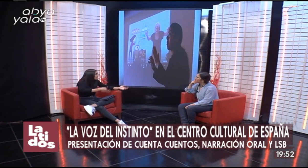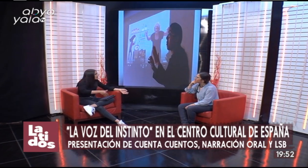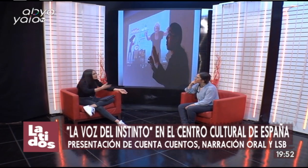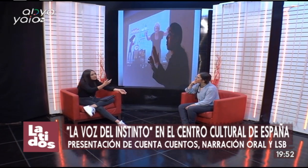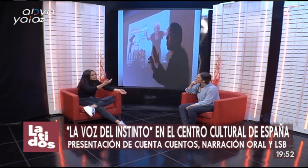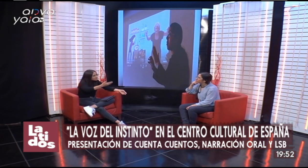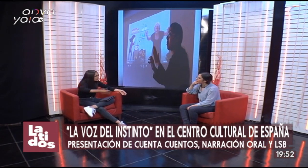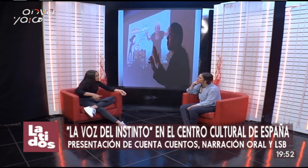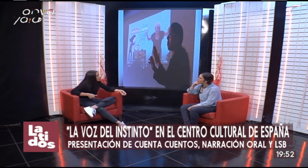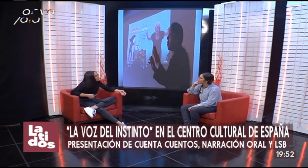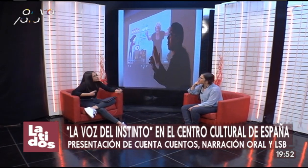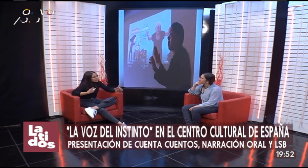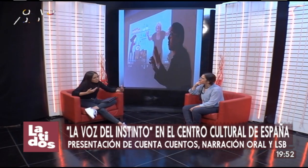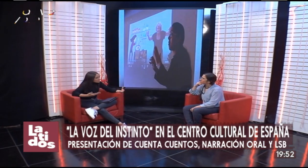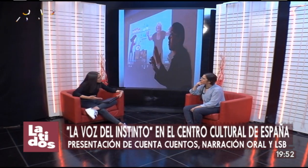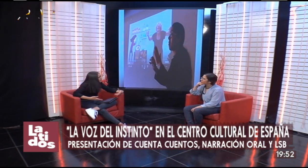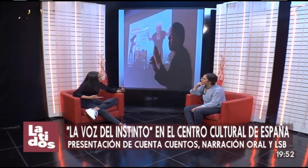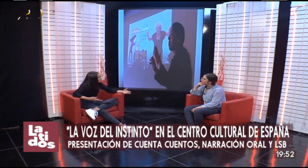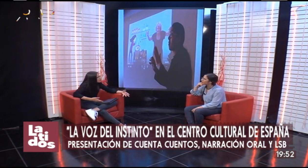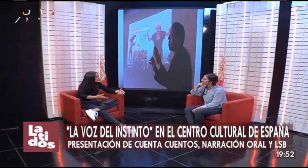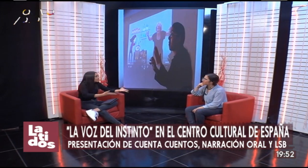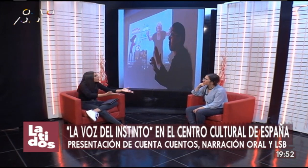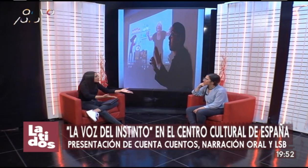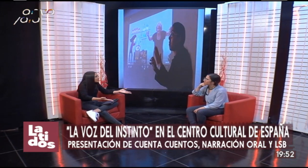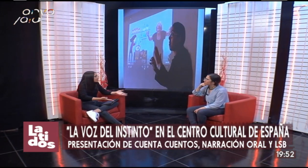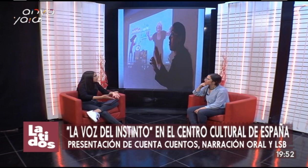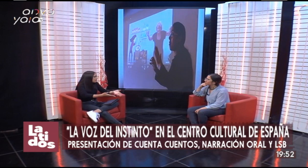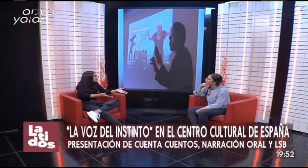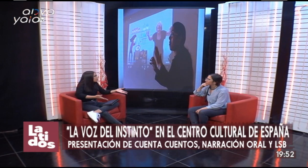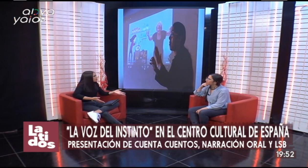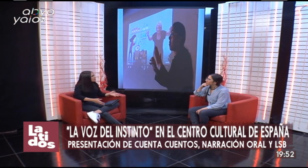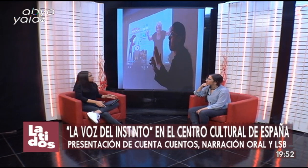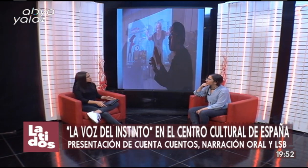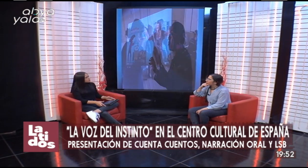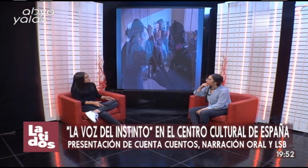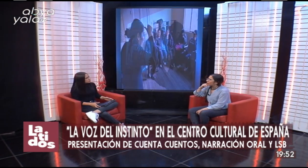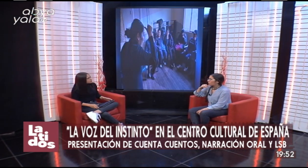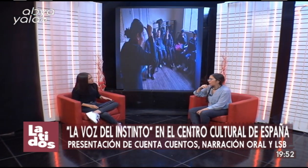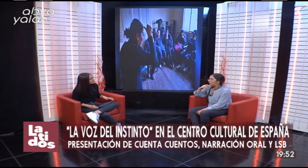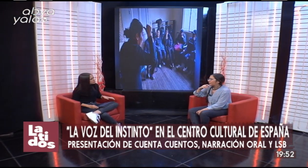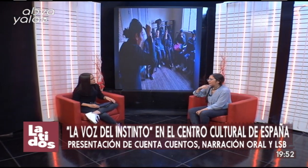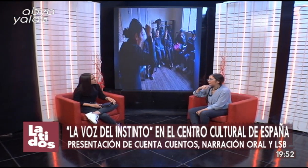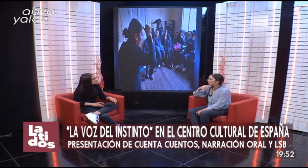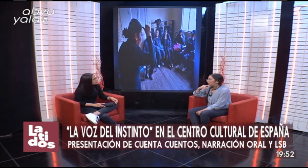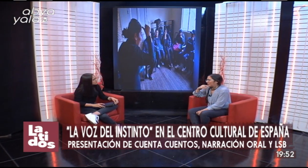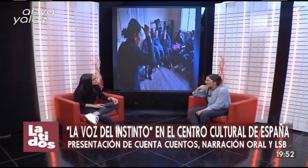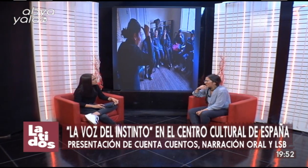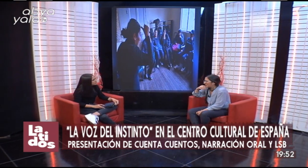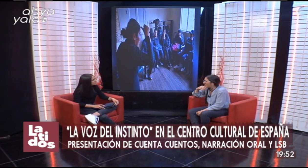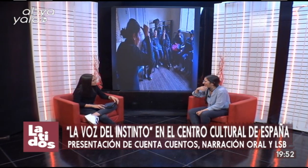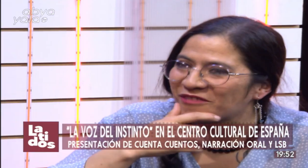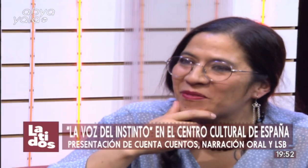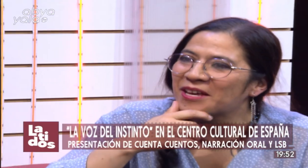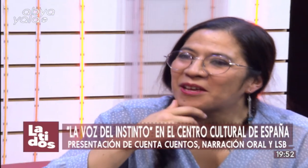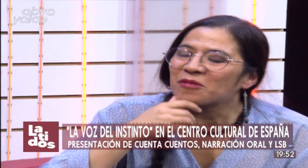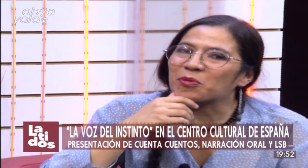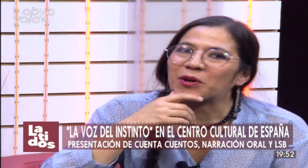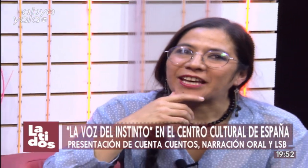políticas públicas, medidas también que favorezcan estos espacios? Claro, en realidad tienen toda la responsabilidad. Porque,